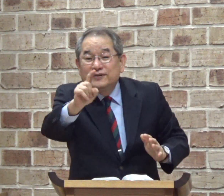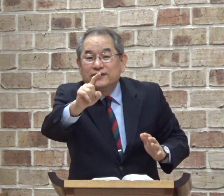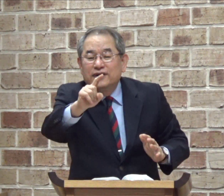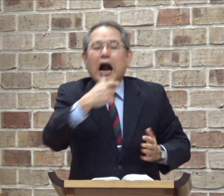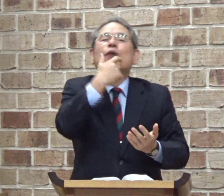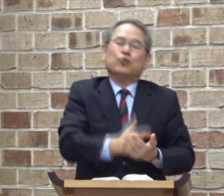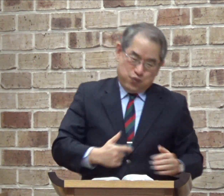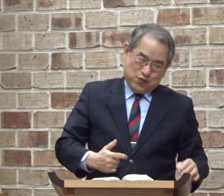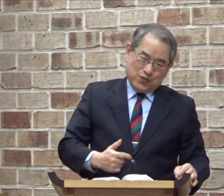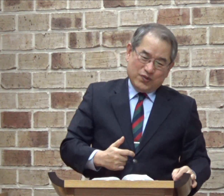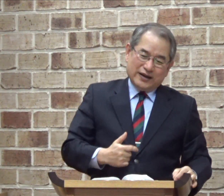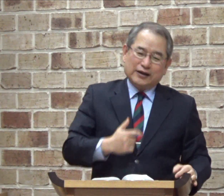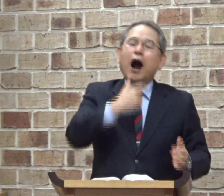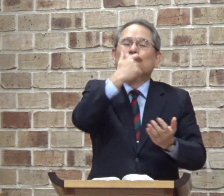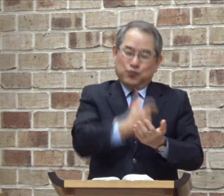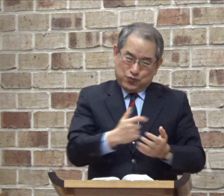감동을 나누는